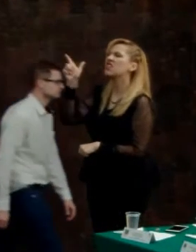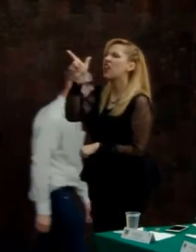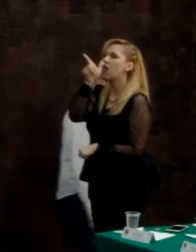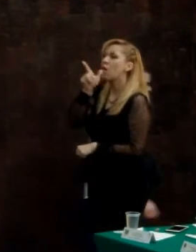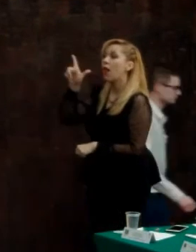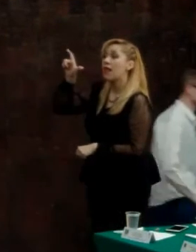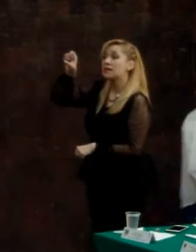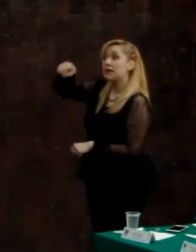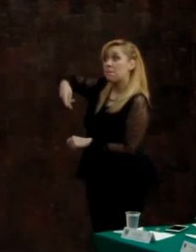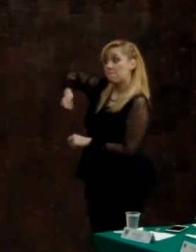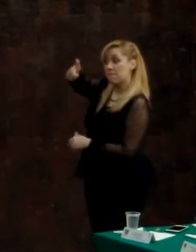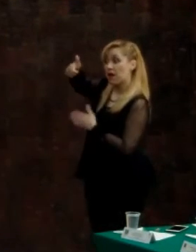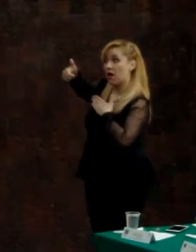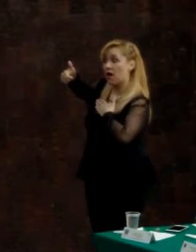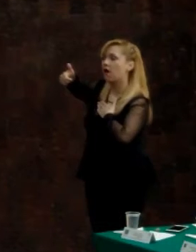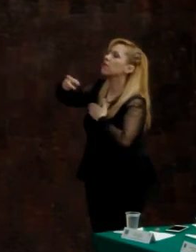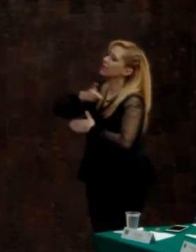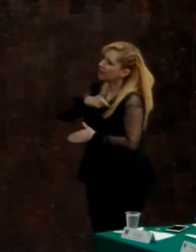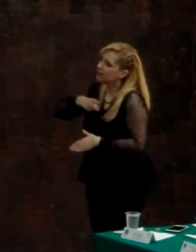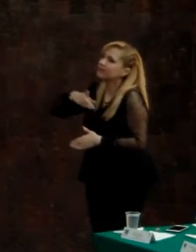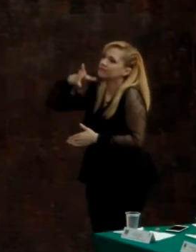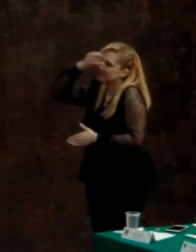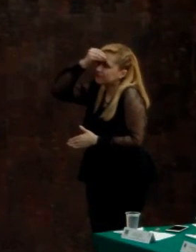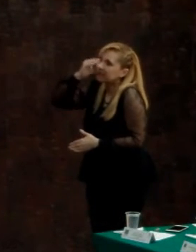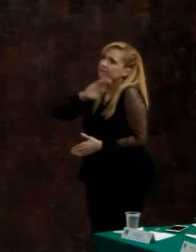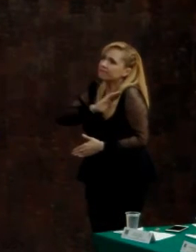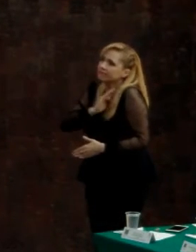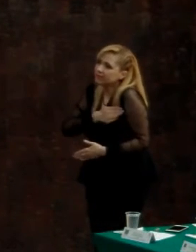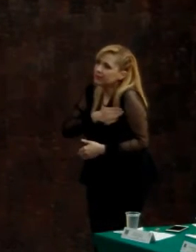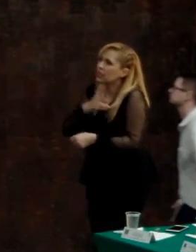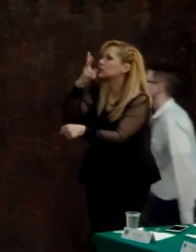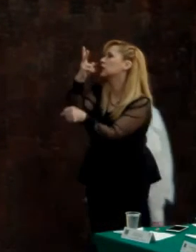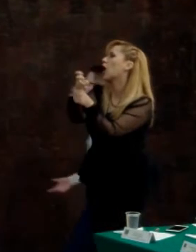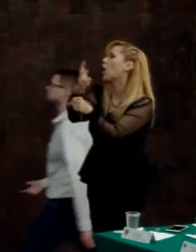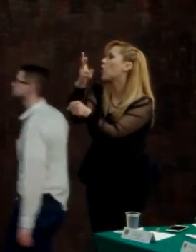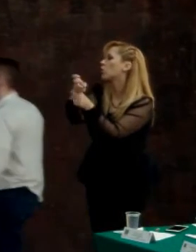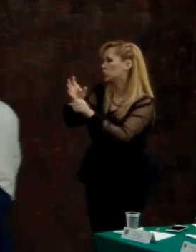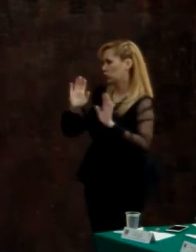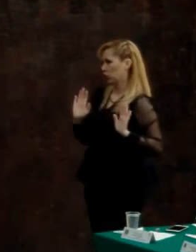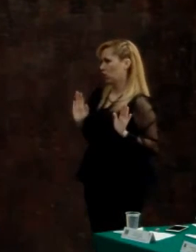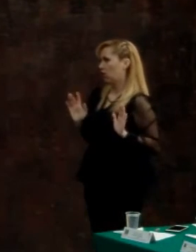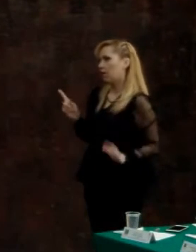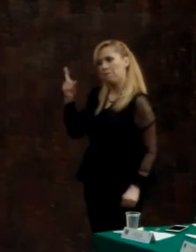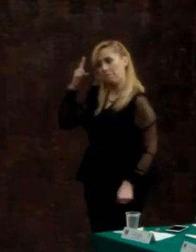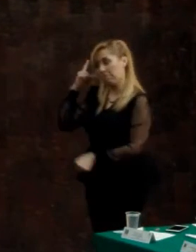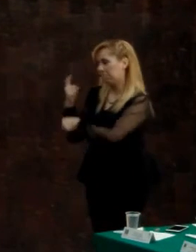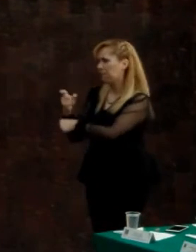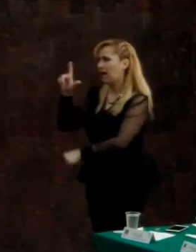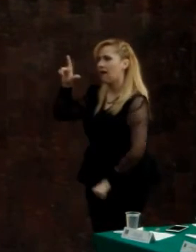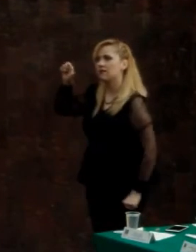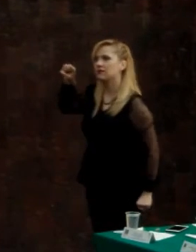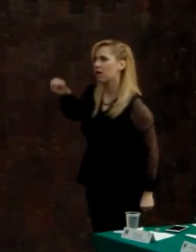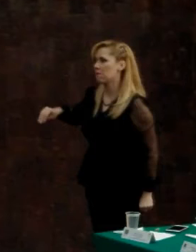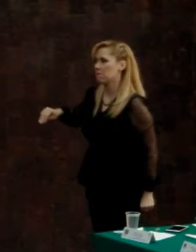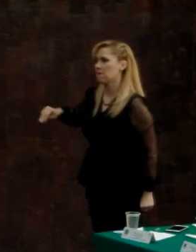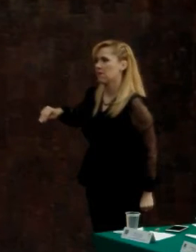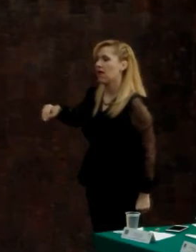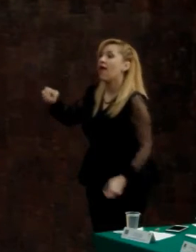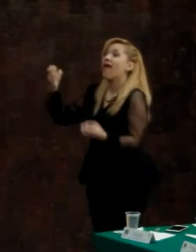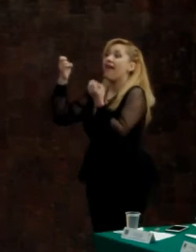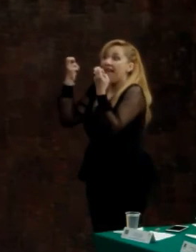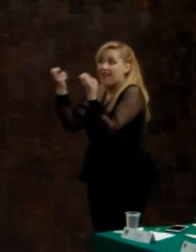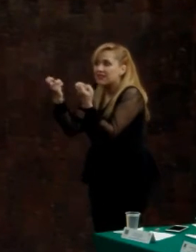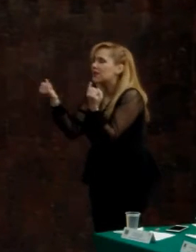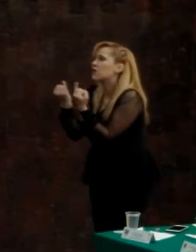mexicanas, deben aprender el español como segunda lengua. Y eso es un proceso igual que el